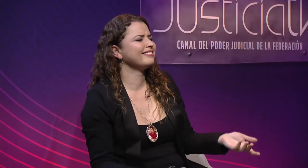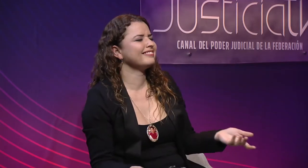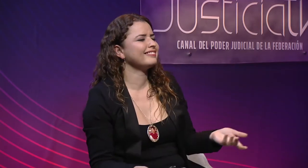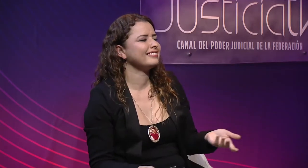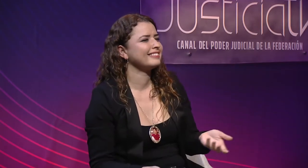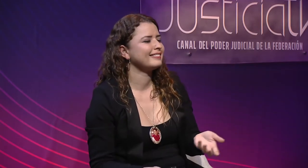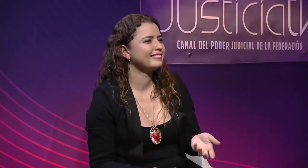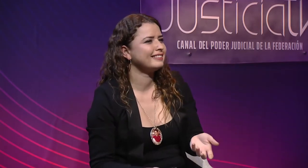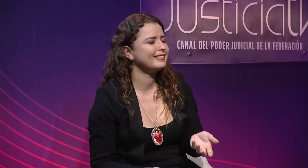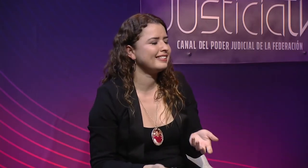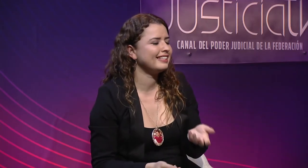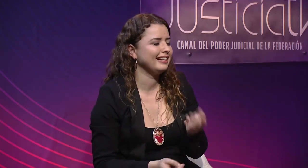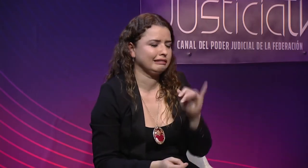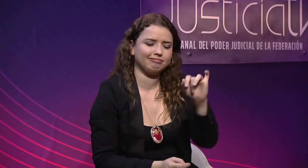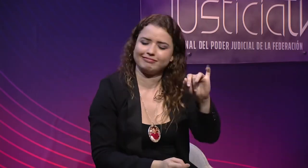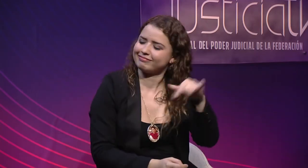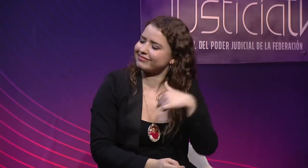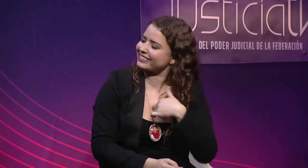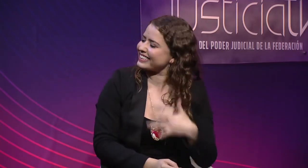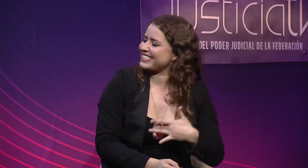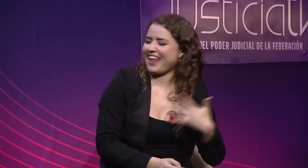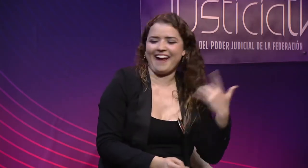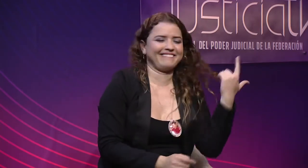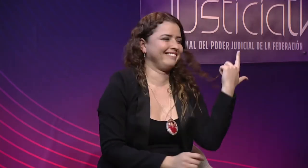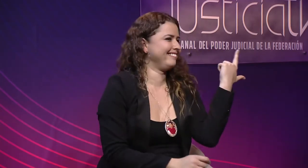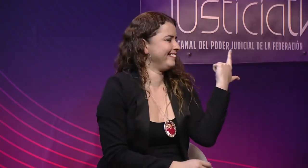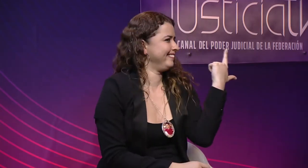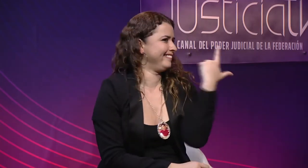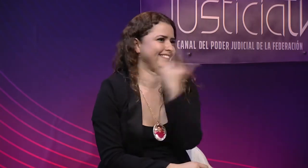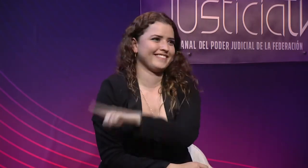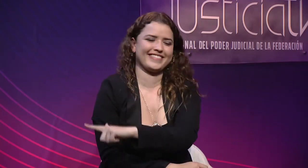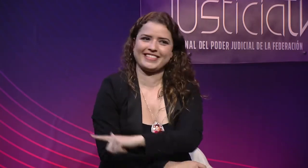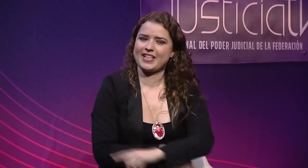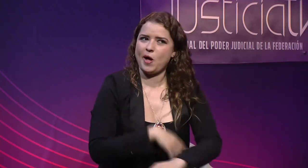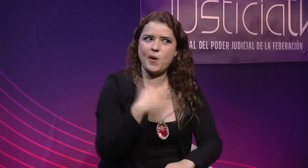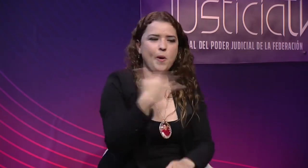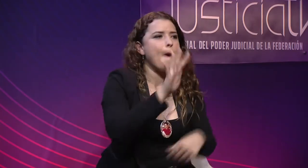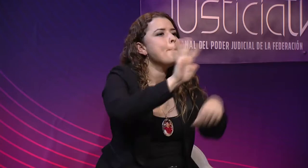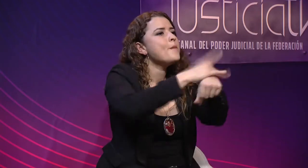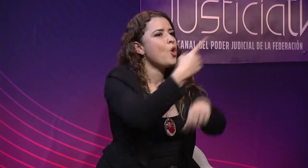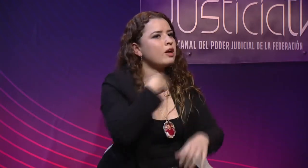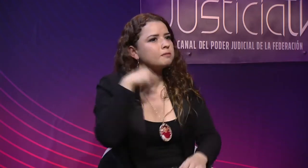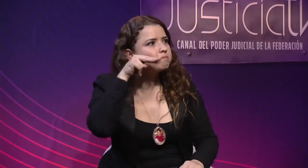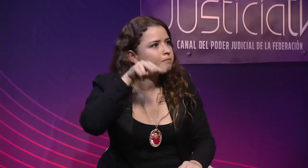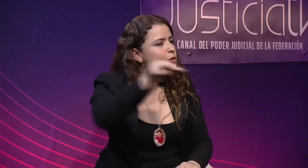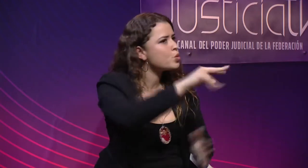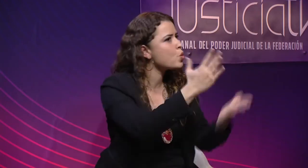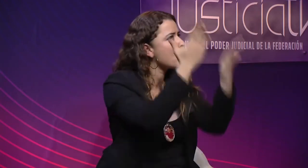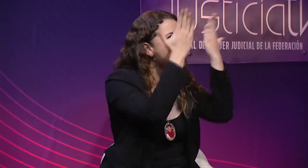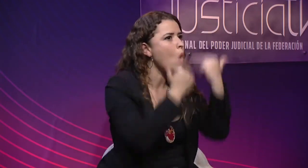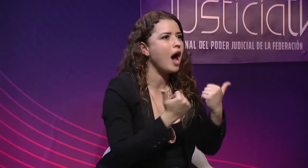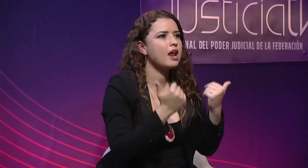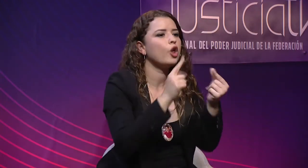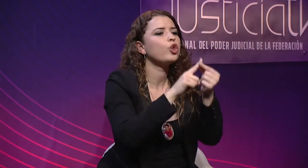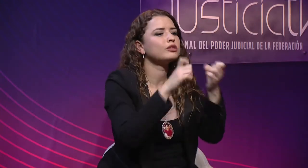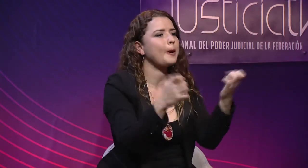entonces, ¿no? La verdad es que sentí súper feo, o sea, porque yo vi que no hay